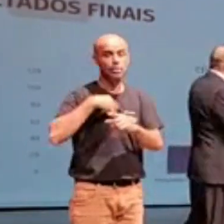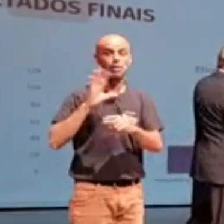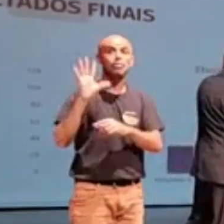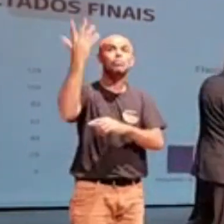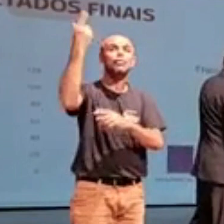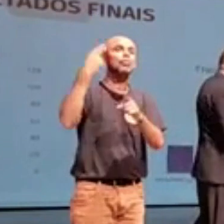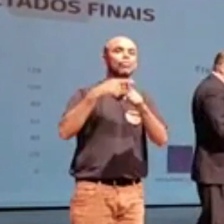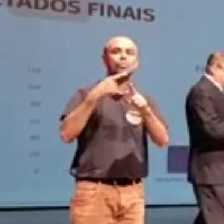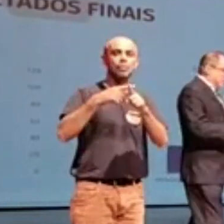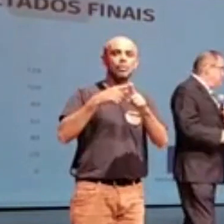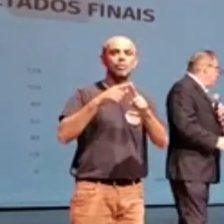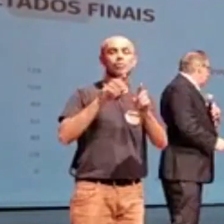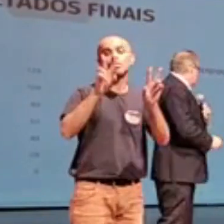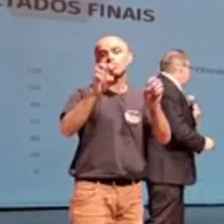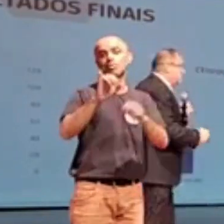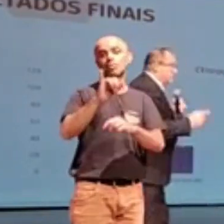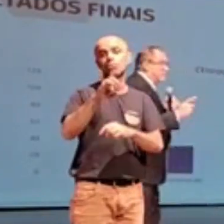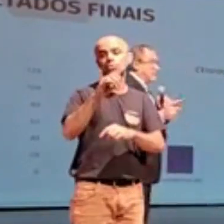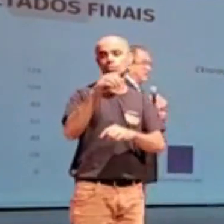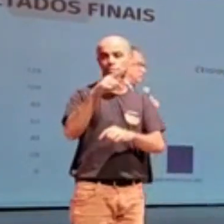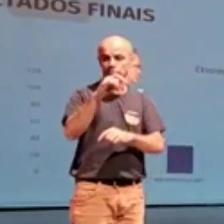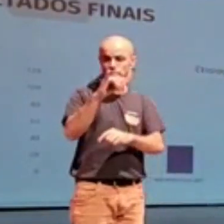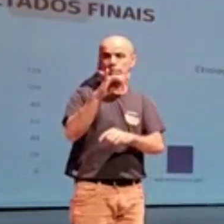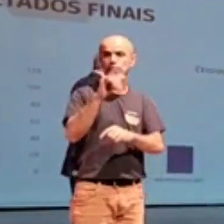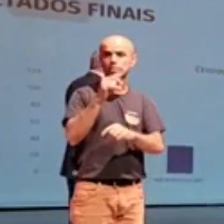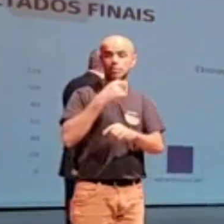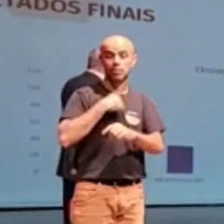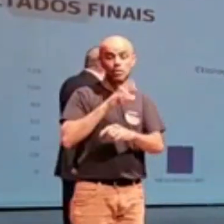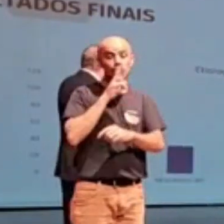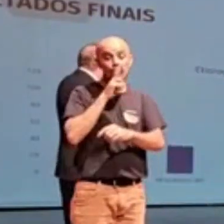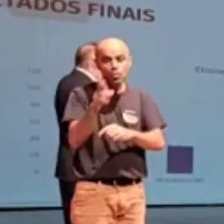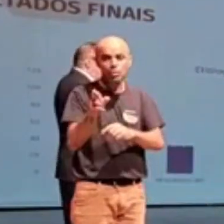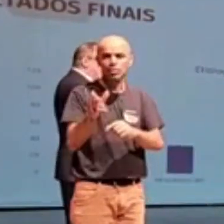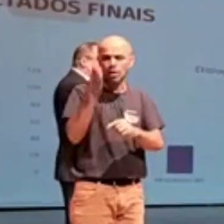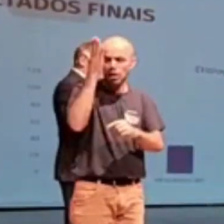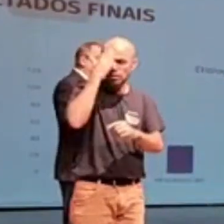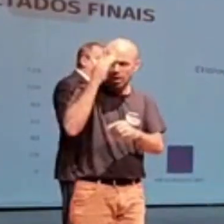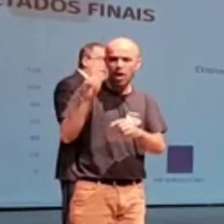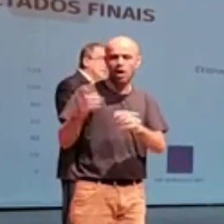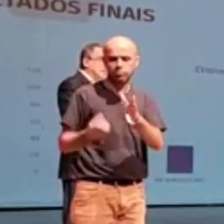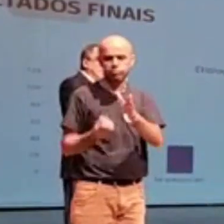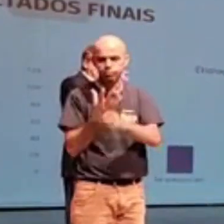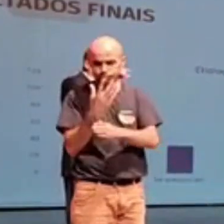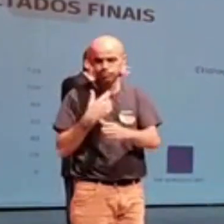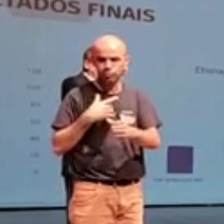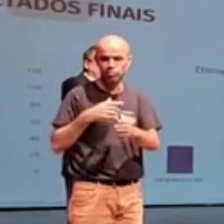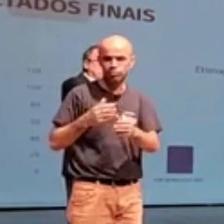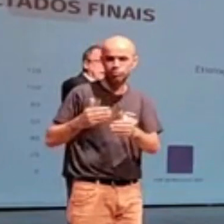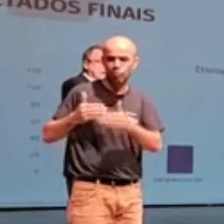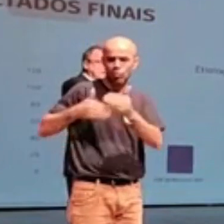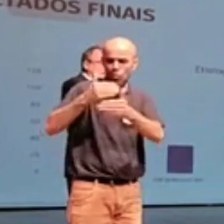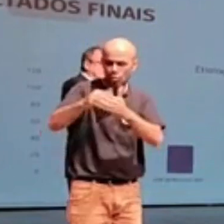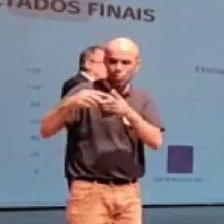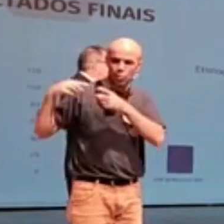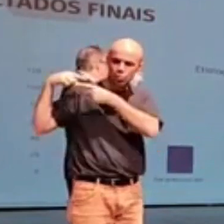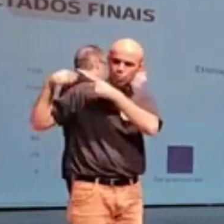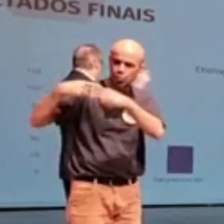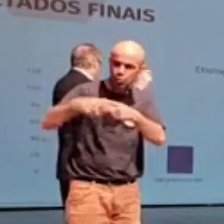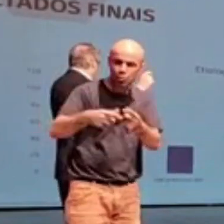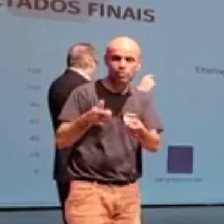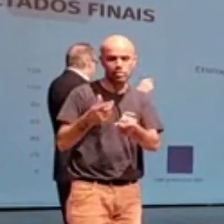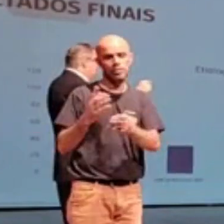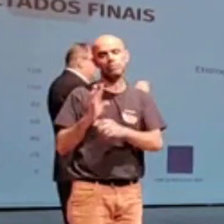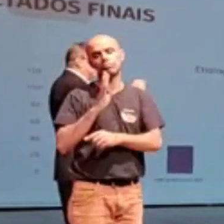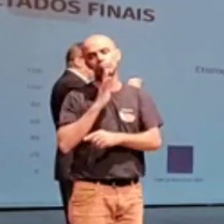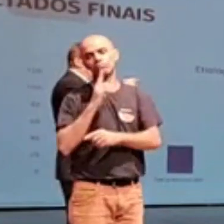ainda, por isso se chama idiopática. E tem outras causas que a gente sabe a causa, que são as minorias, por problemas congênitas, as vértebras mal formadas, né?